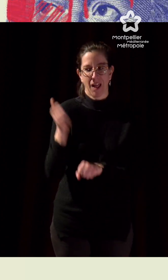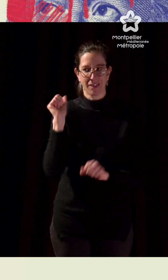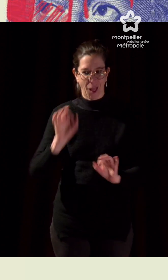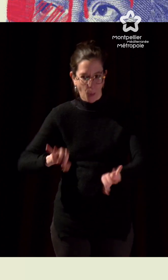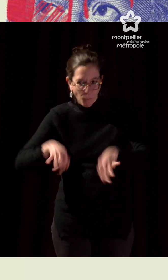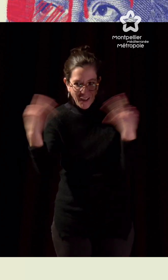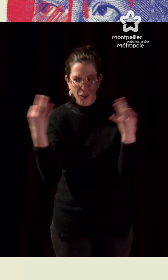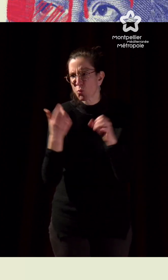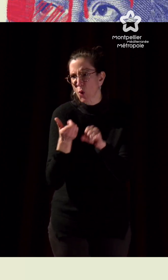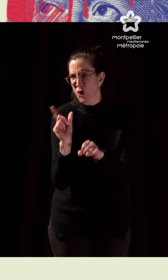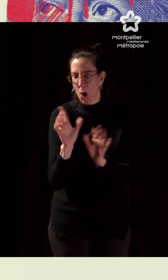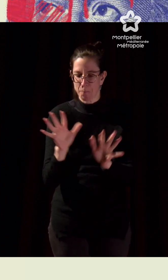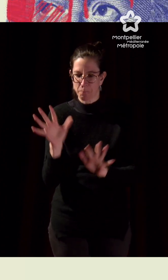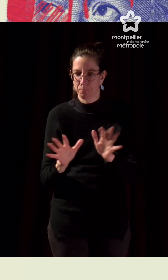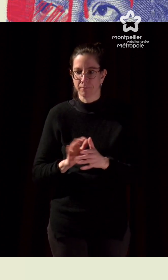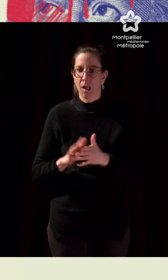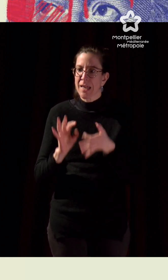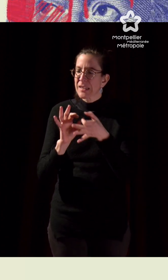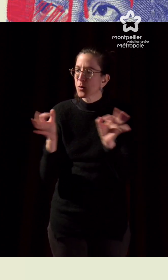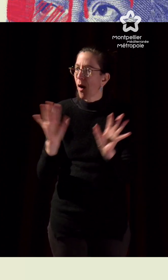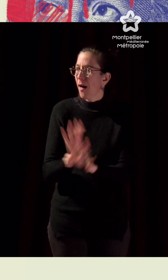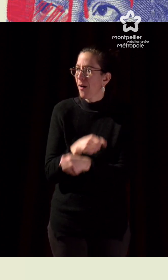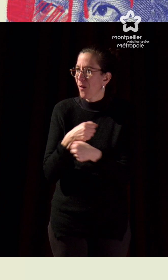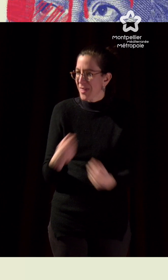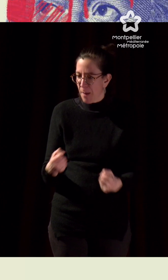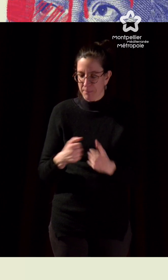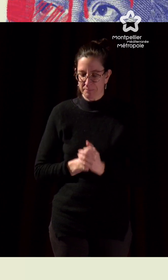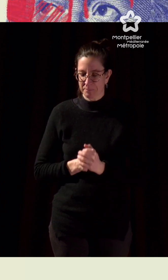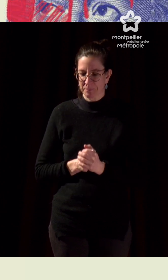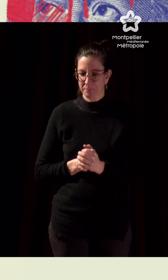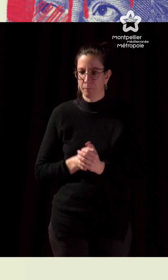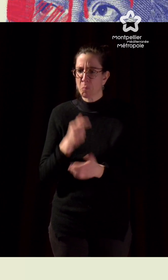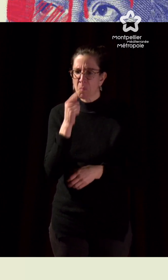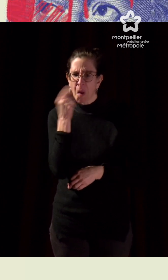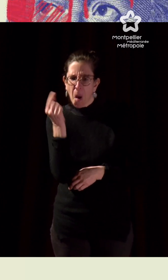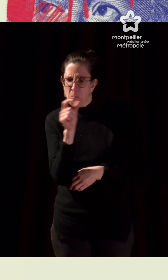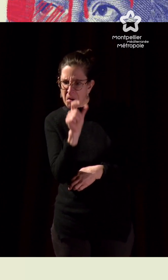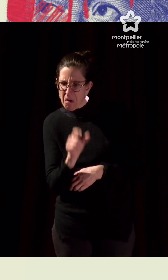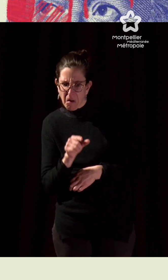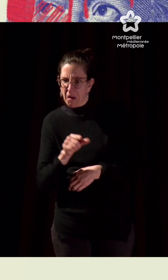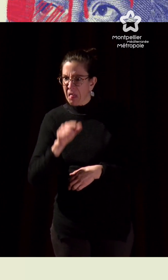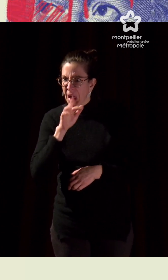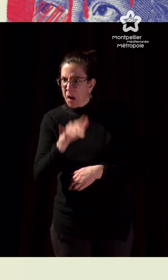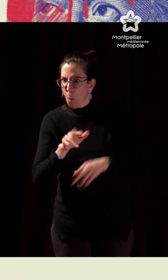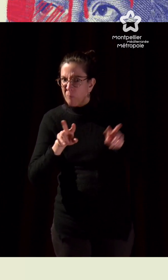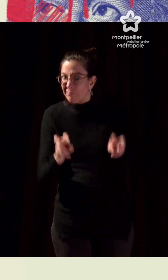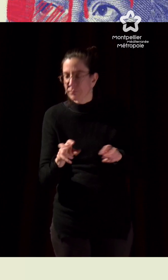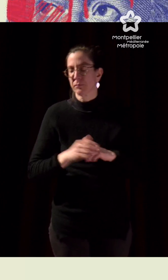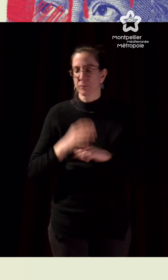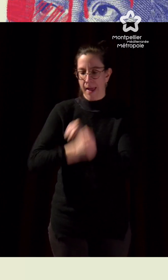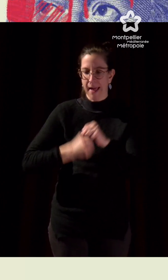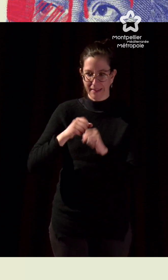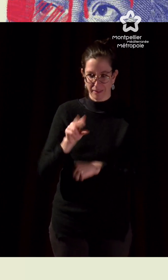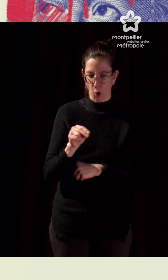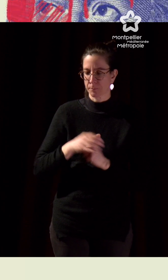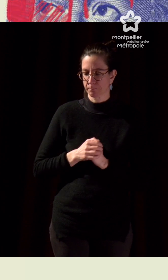2 ans. C'est une histoire extraordinaire, cet homme-dragon. En fait, c'est dans les années 30, les Japonais ont envahi